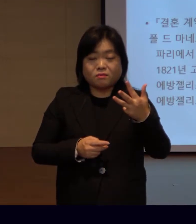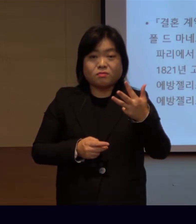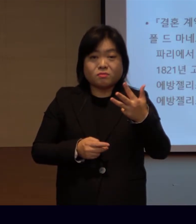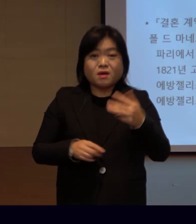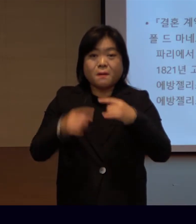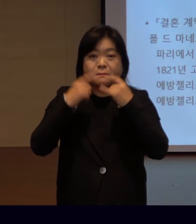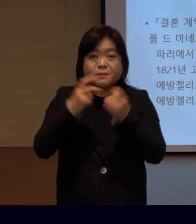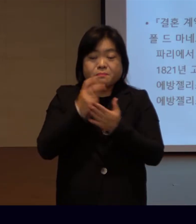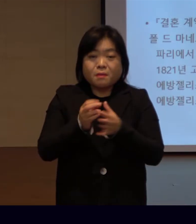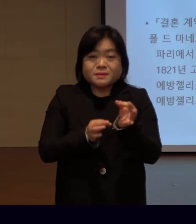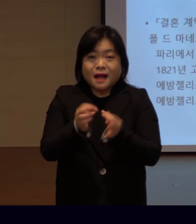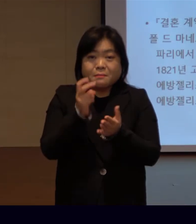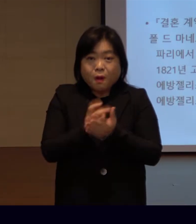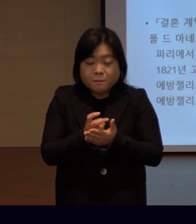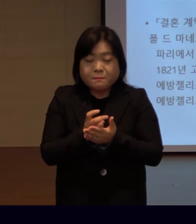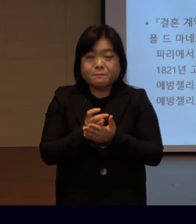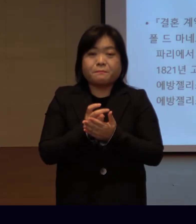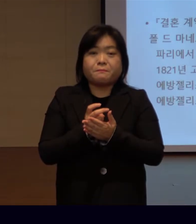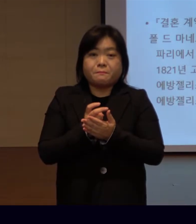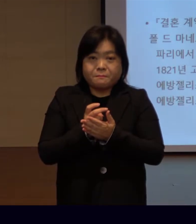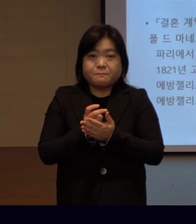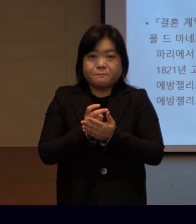전부 민법, 상법, 형법